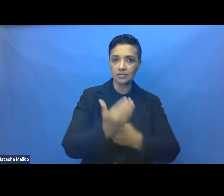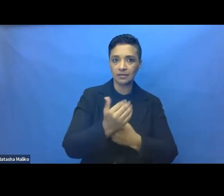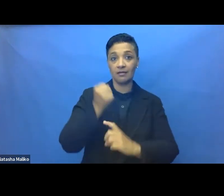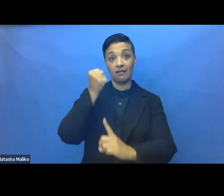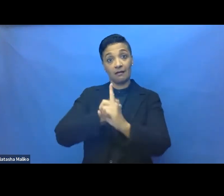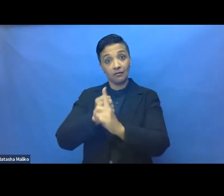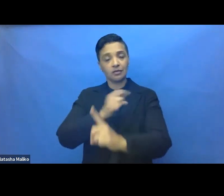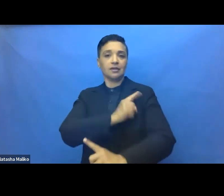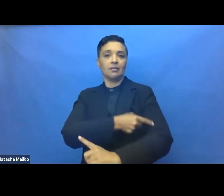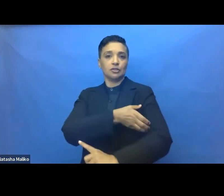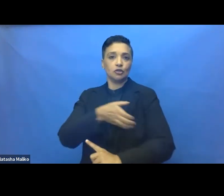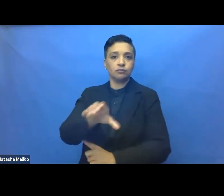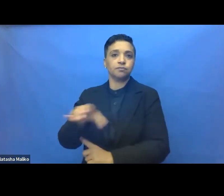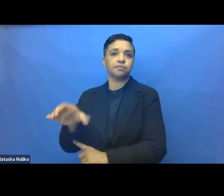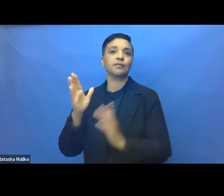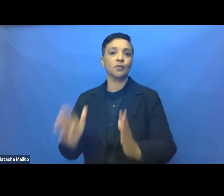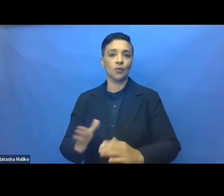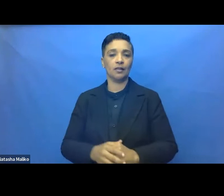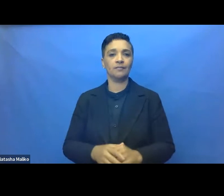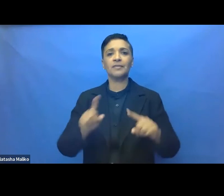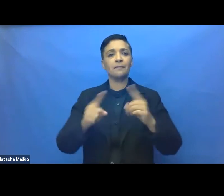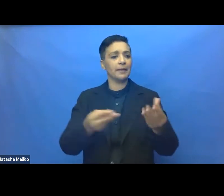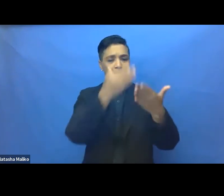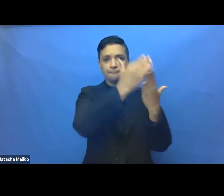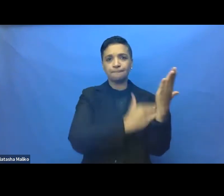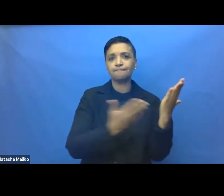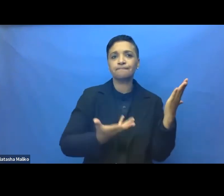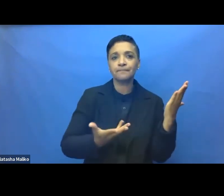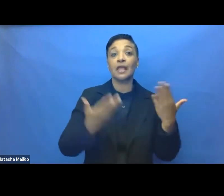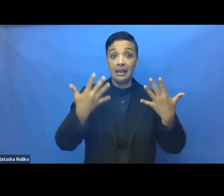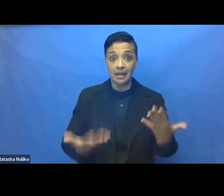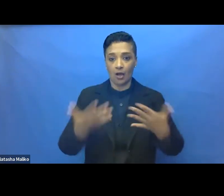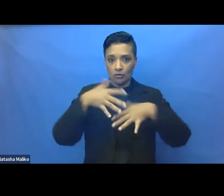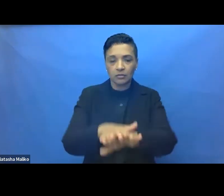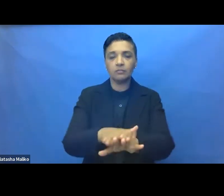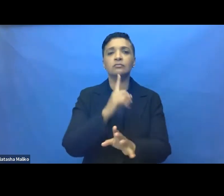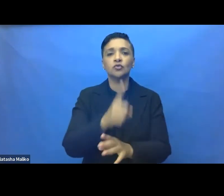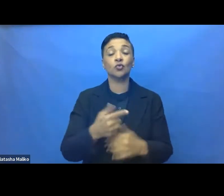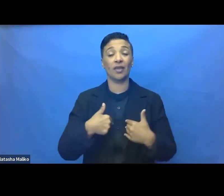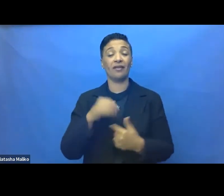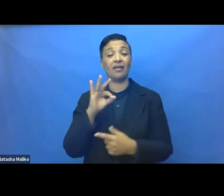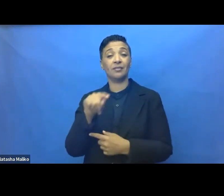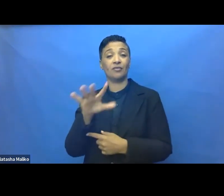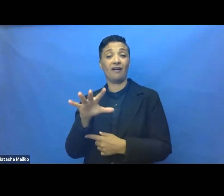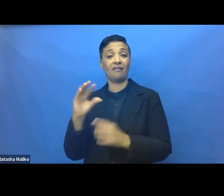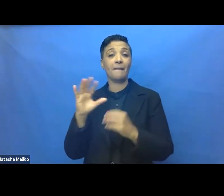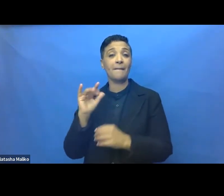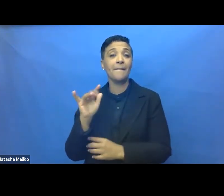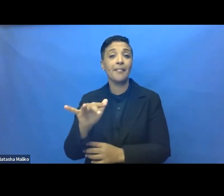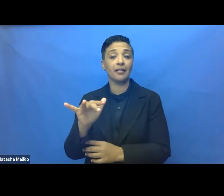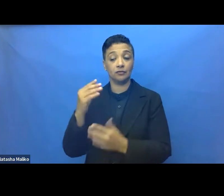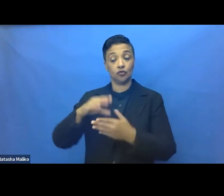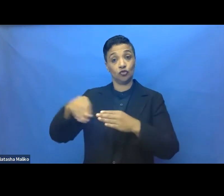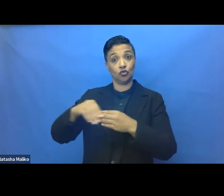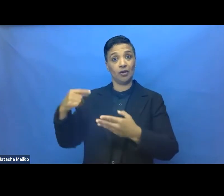à renforcer la programmation, le plaidoyer et le développement des capacités. Concrètement, le Canada